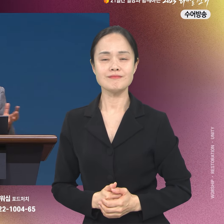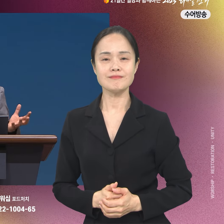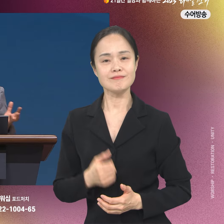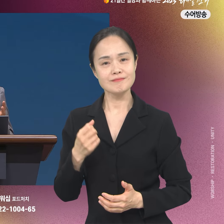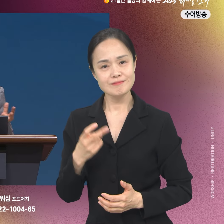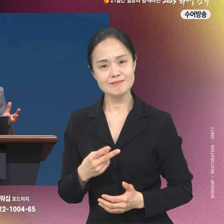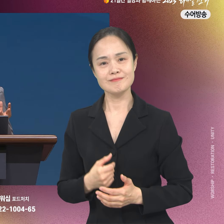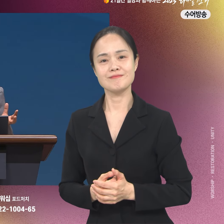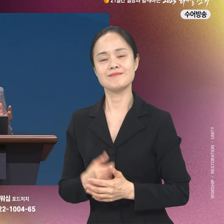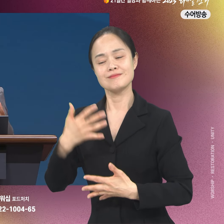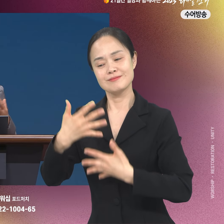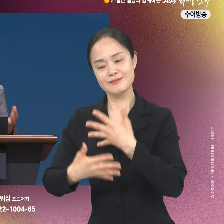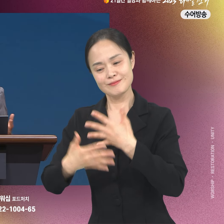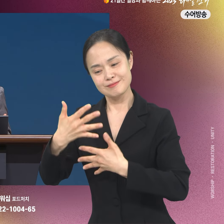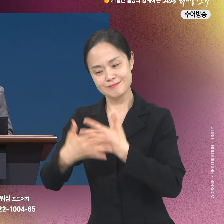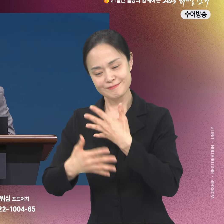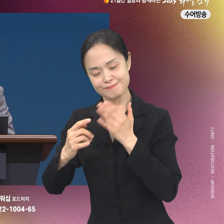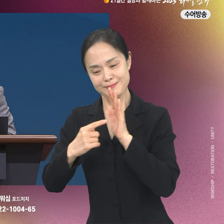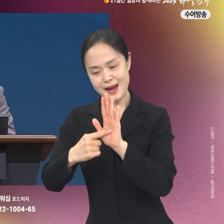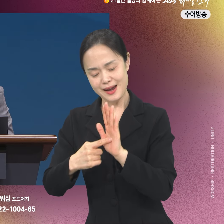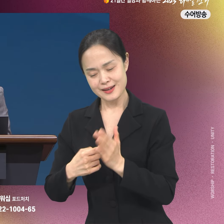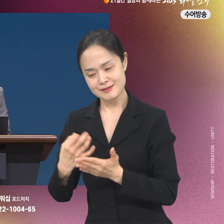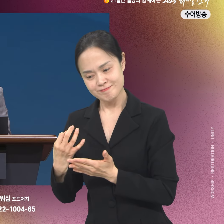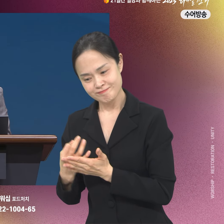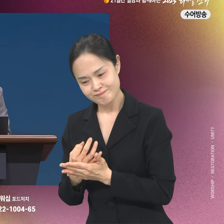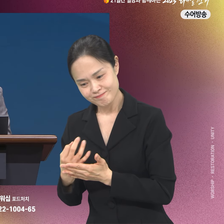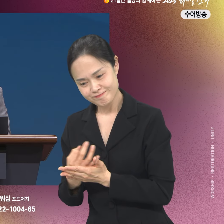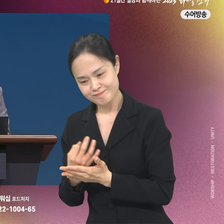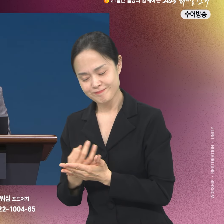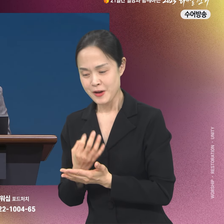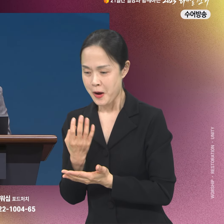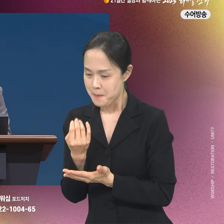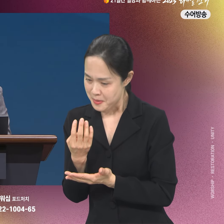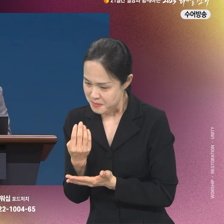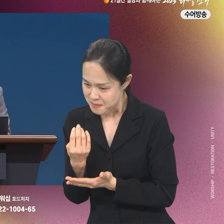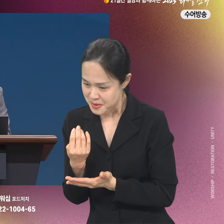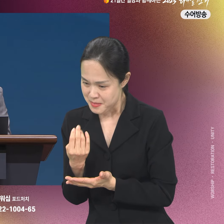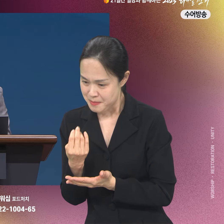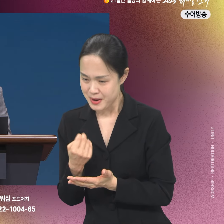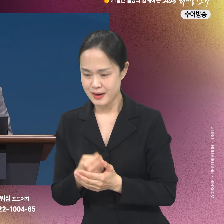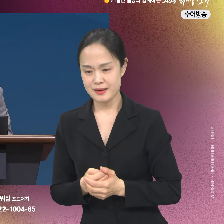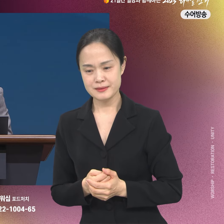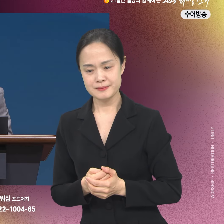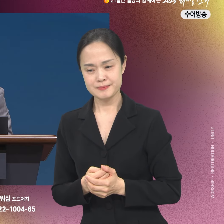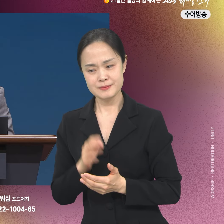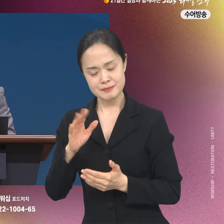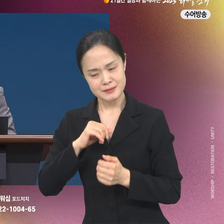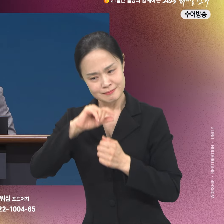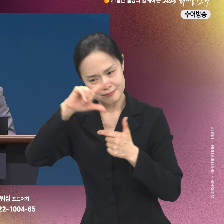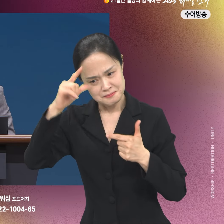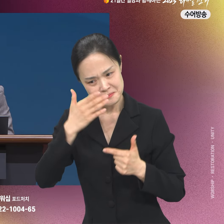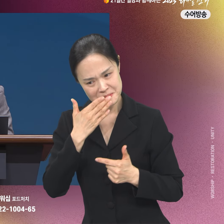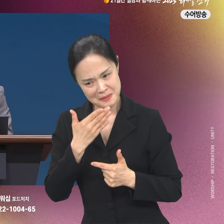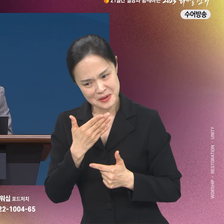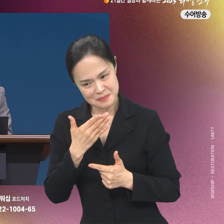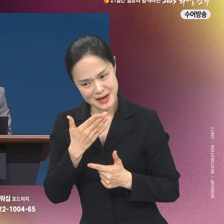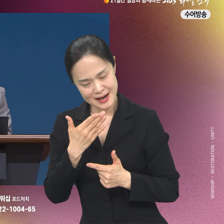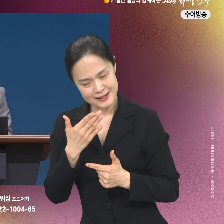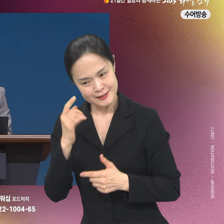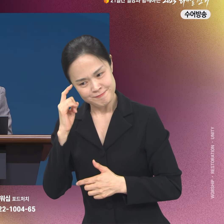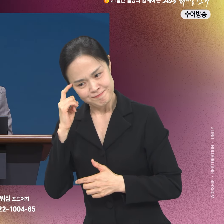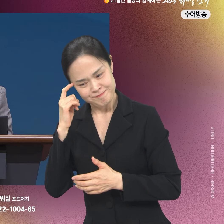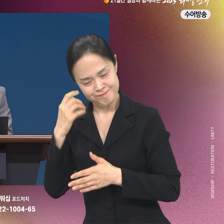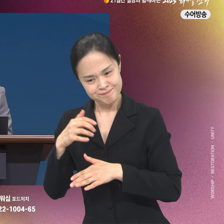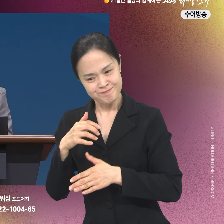속과 세상적인 계획들, 이런 것들을 주님이 그렇게 안 될걸?